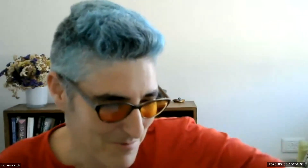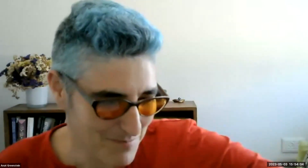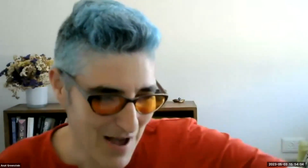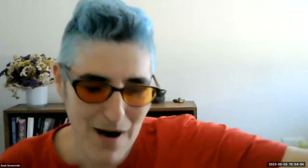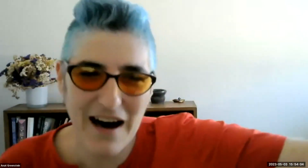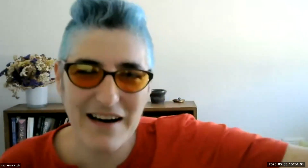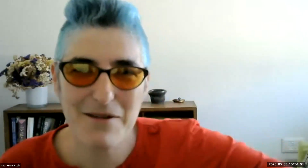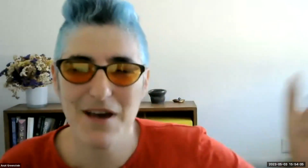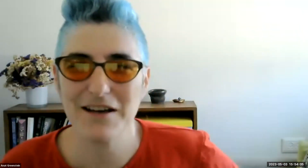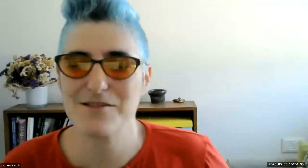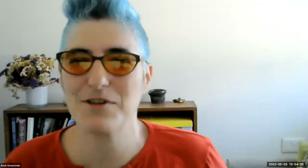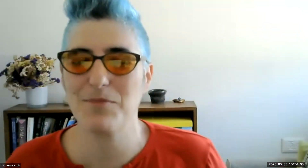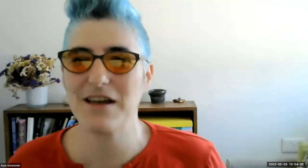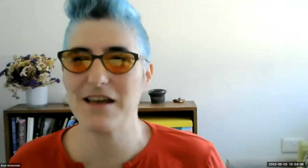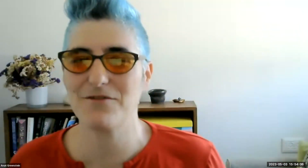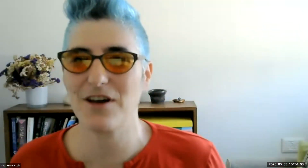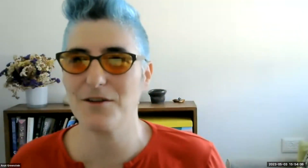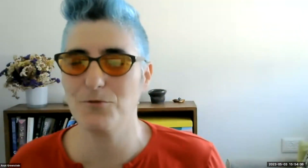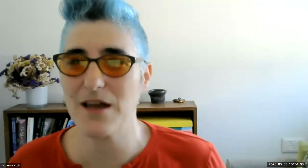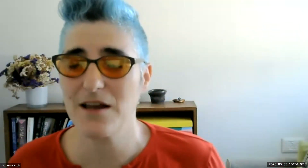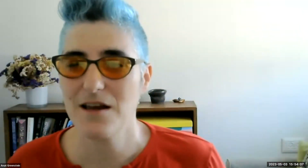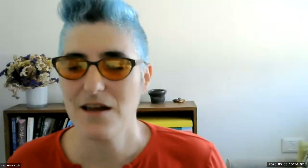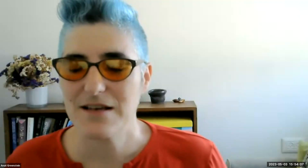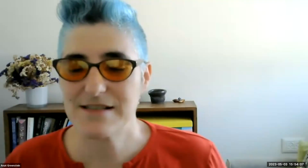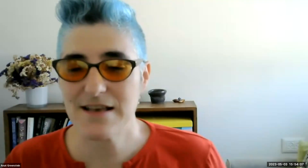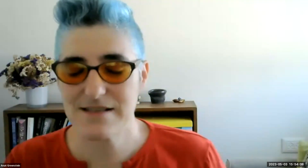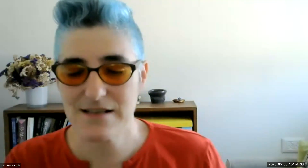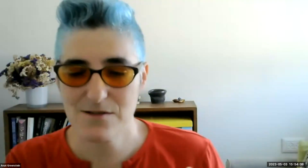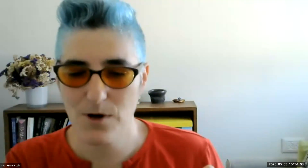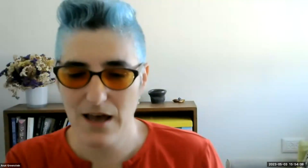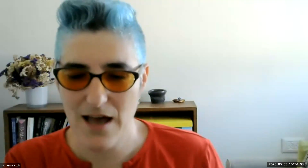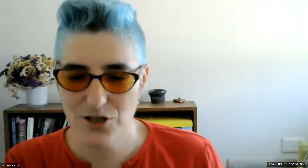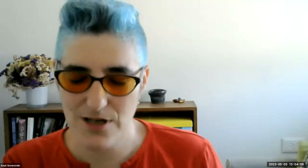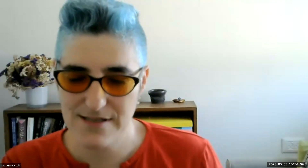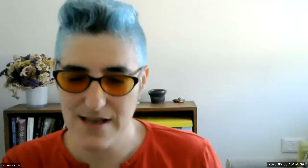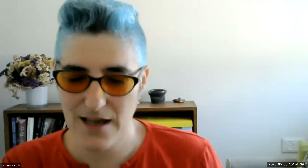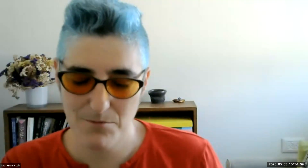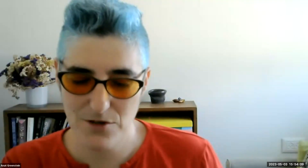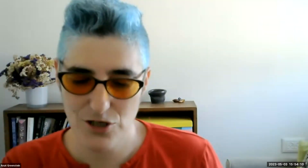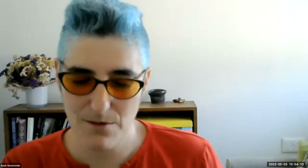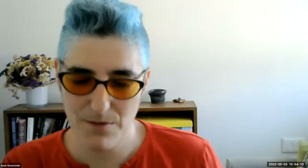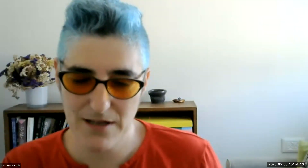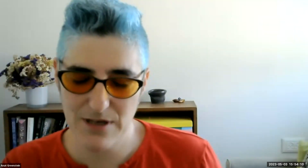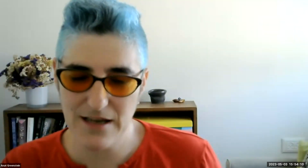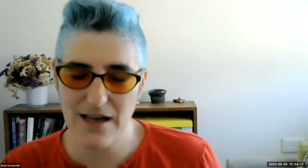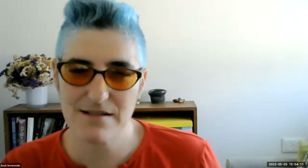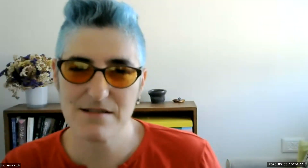בהרים בארצות הברית וכדומה זה סוג אחד של זרם שבאמת מתייחס